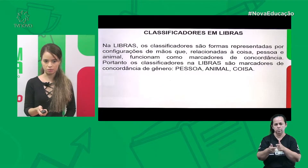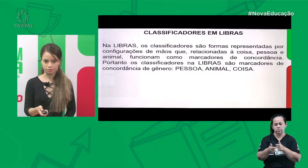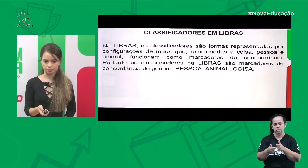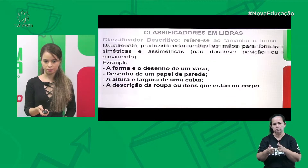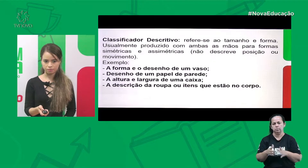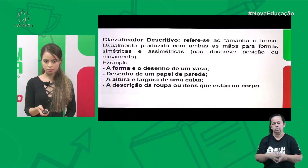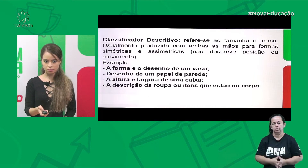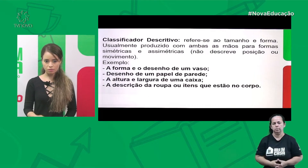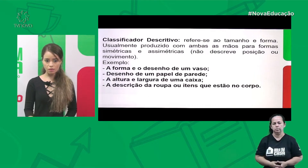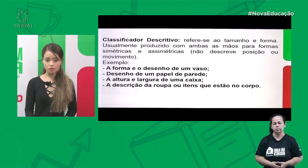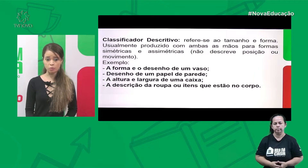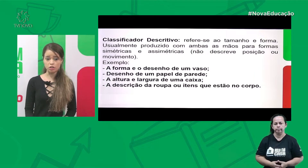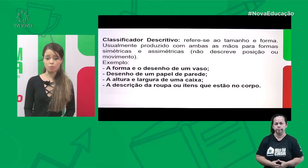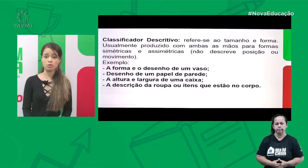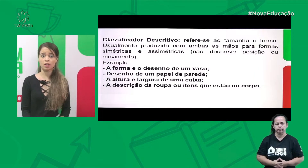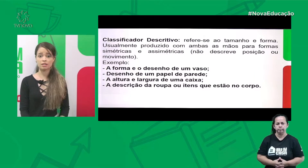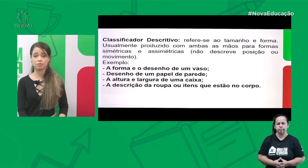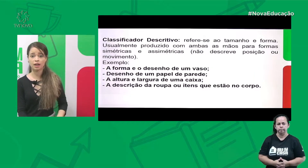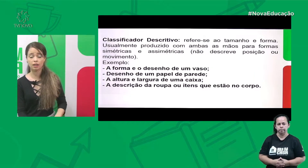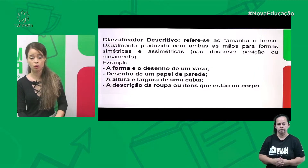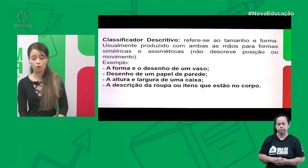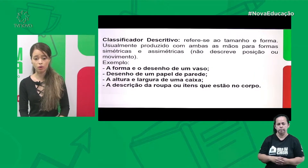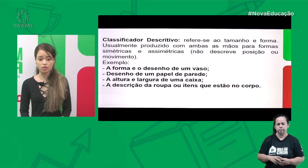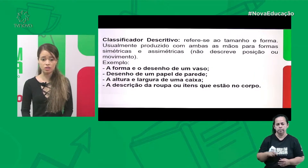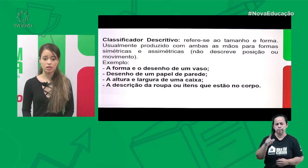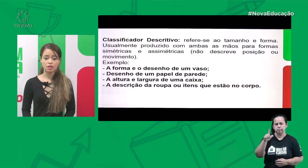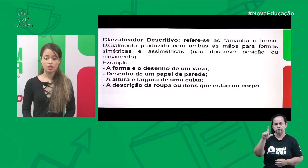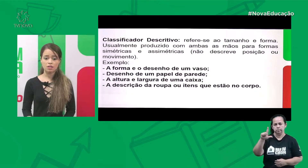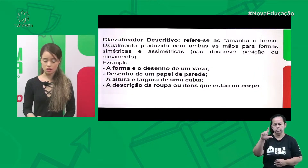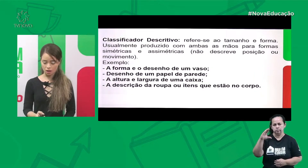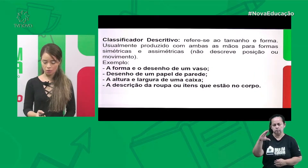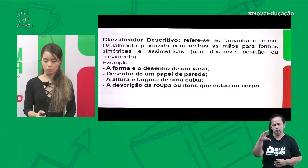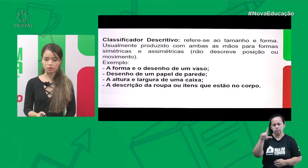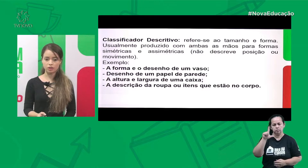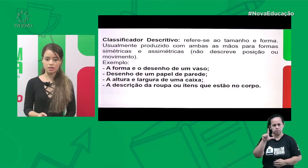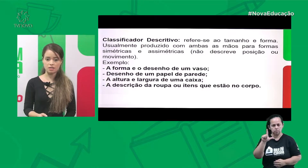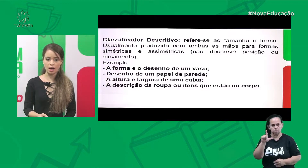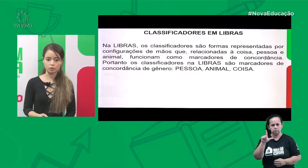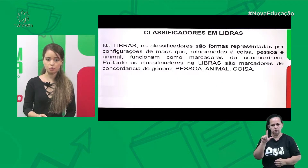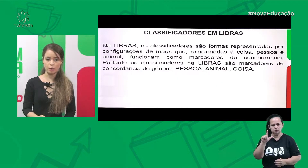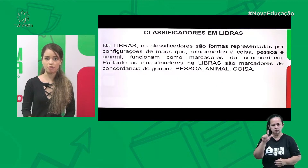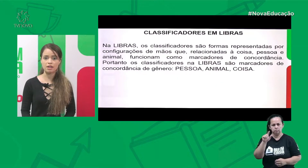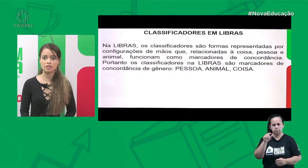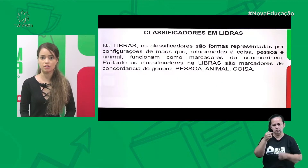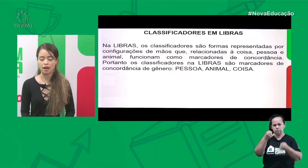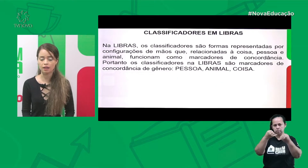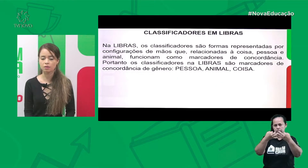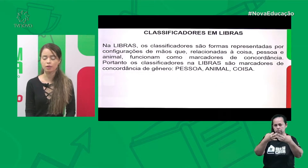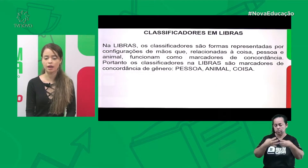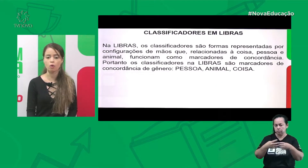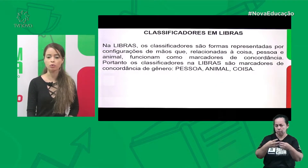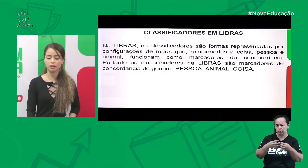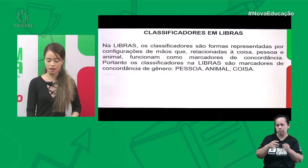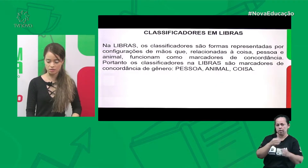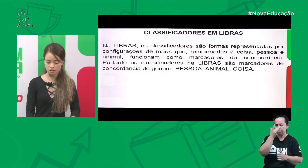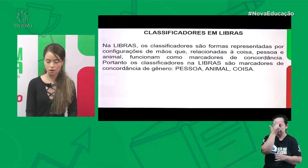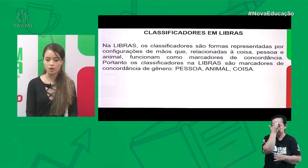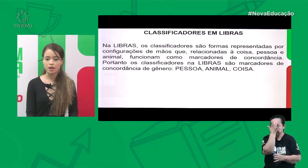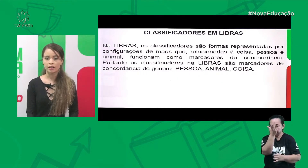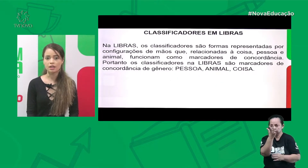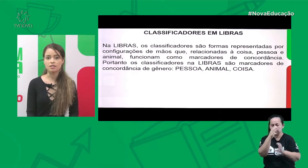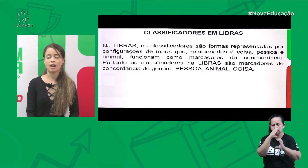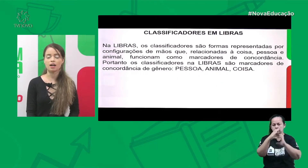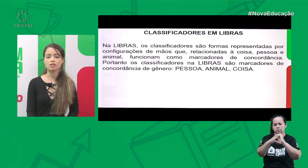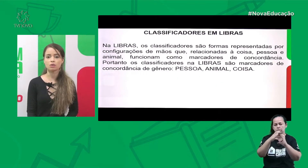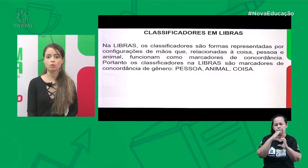fazendo. Temos também os classificadores, que são utilizados para facilitar também a comunicação